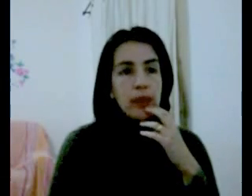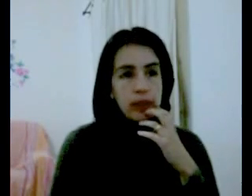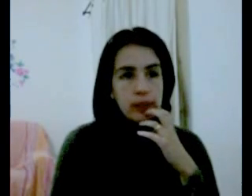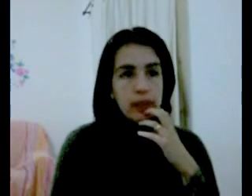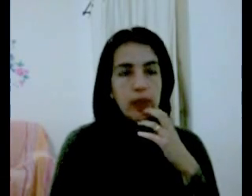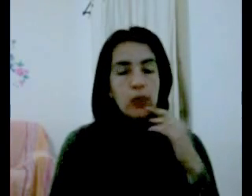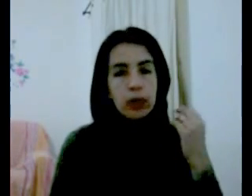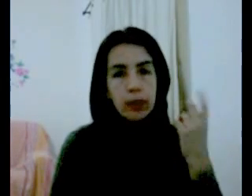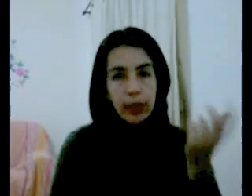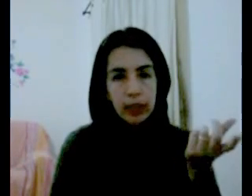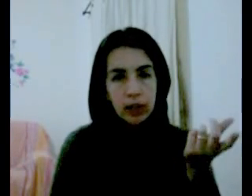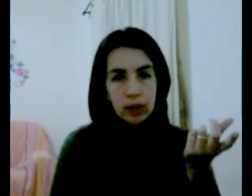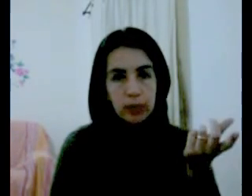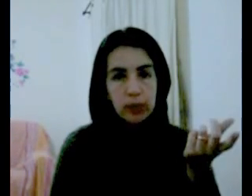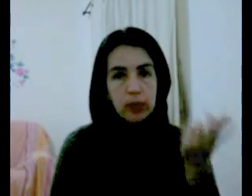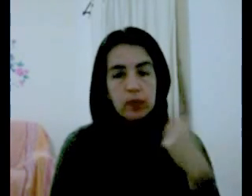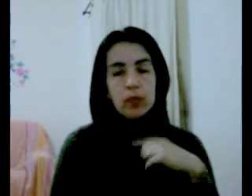daí amanhã eu vou na médica